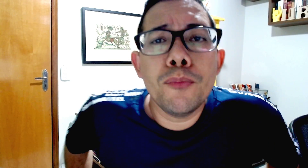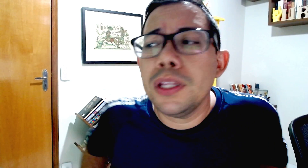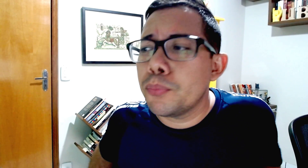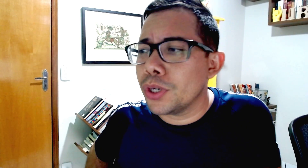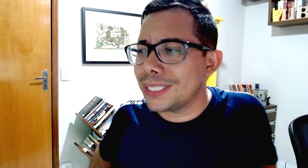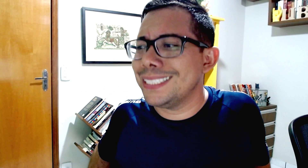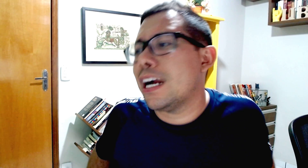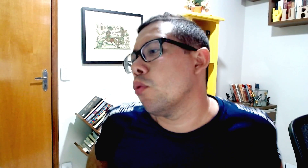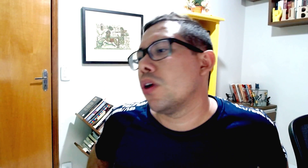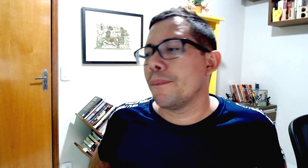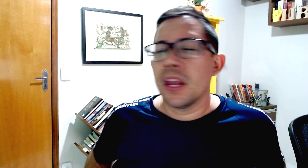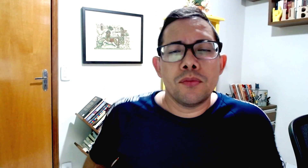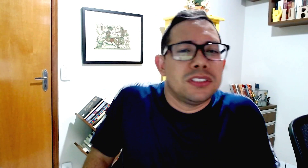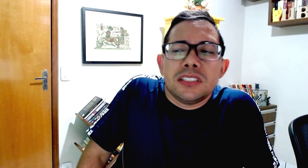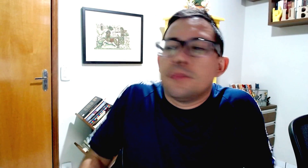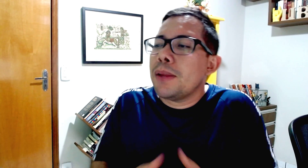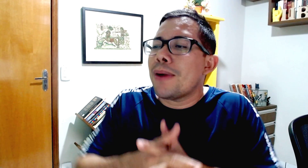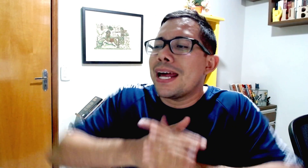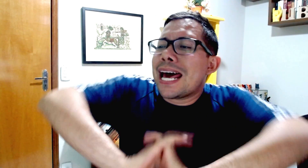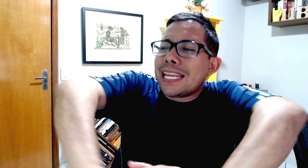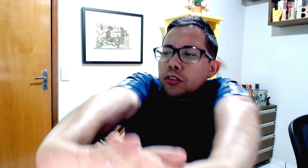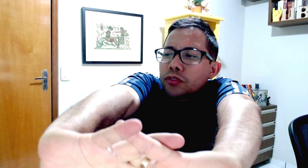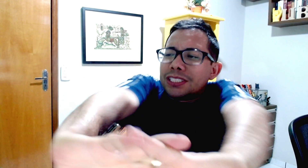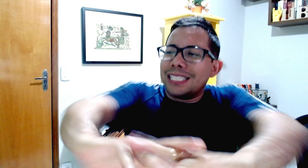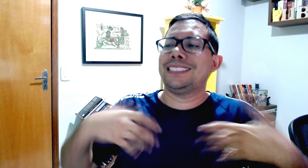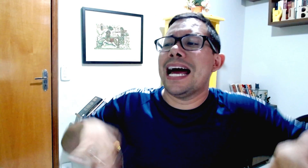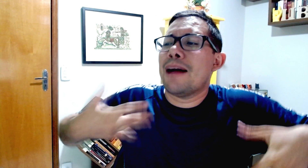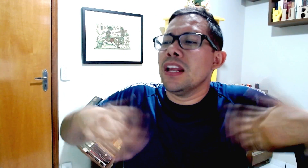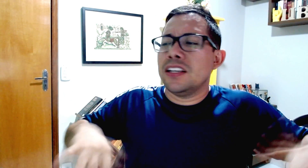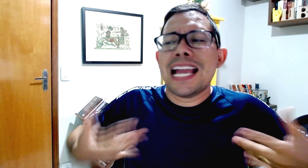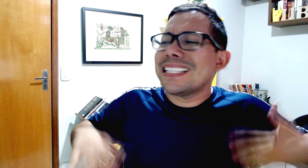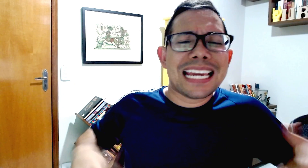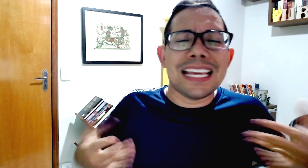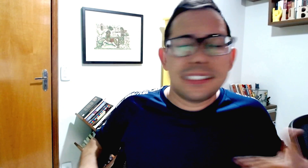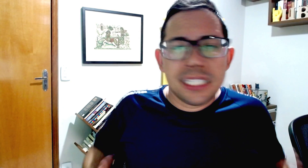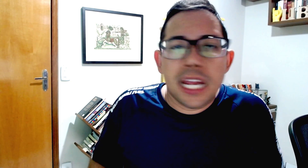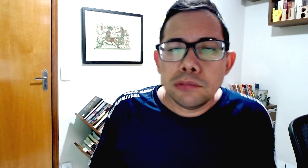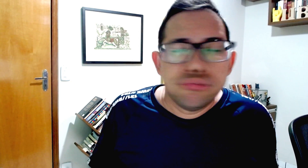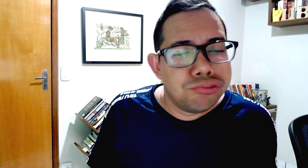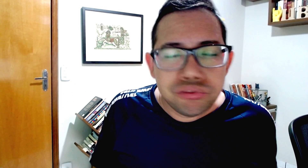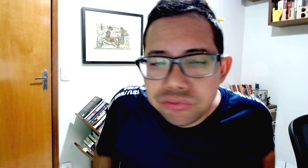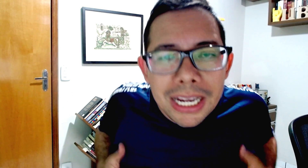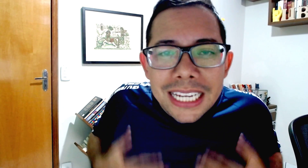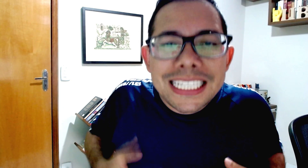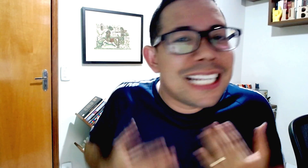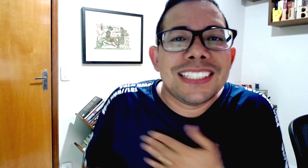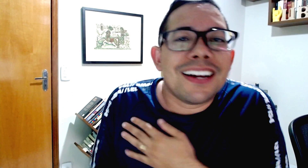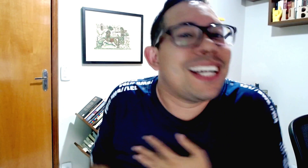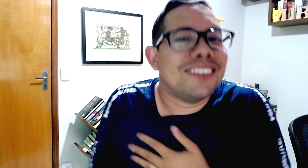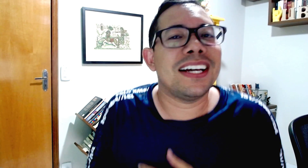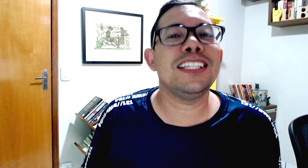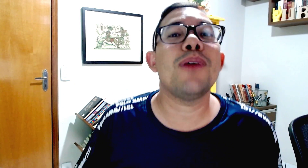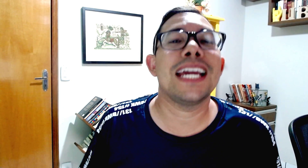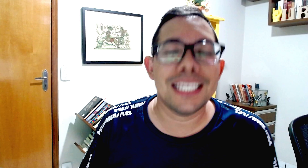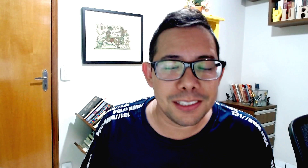muito importante agora você se preparar aí onde você está, já se aquecer aí, já fazer o